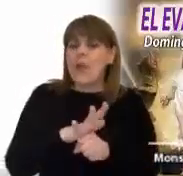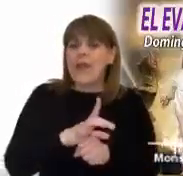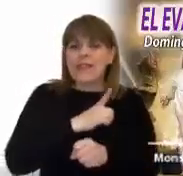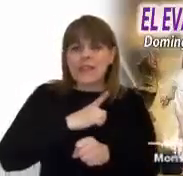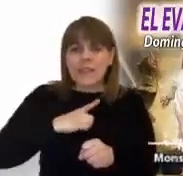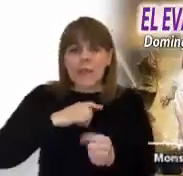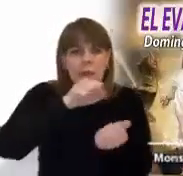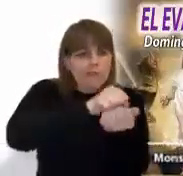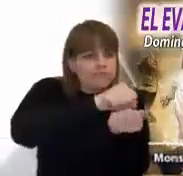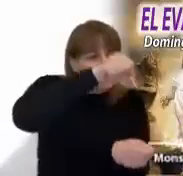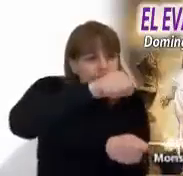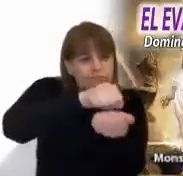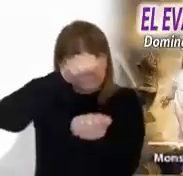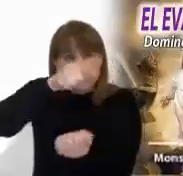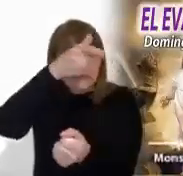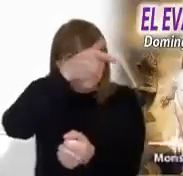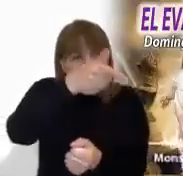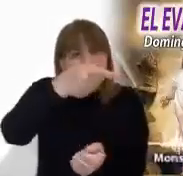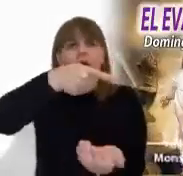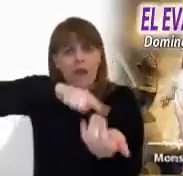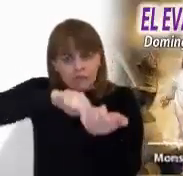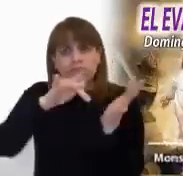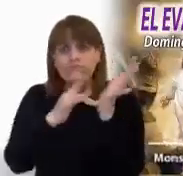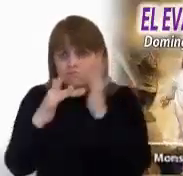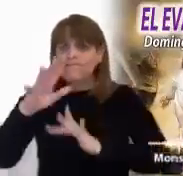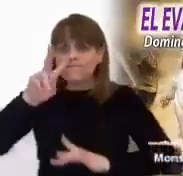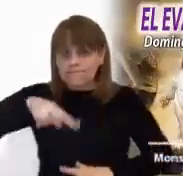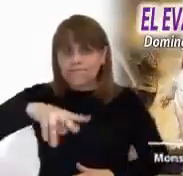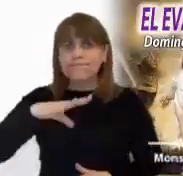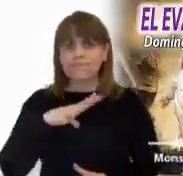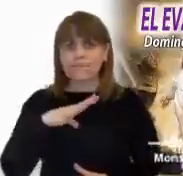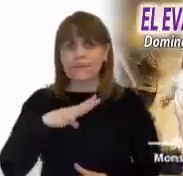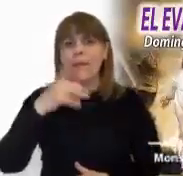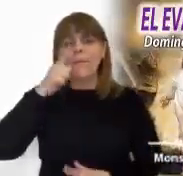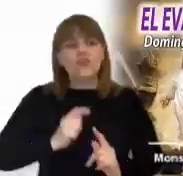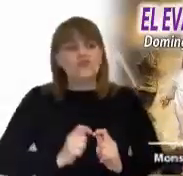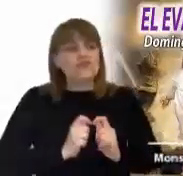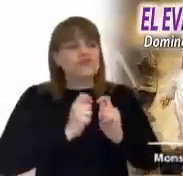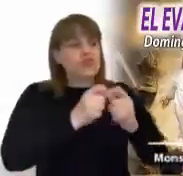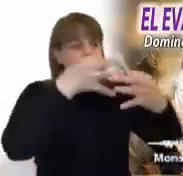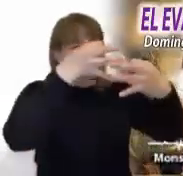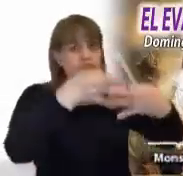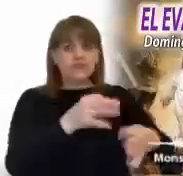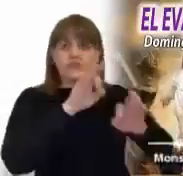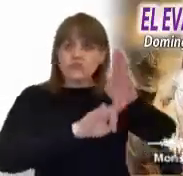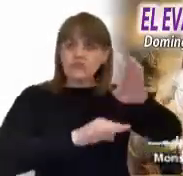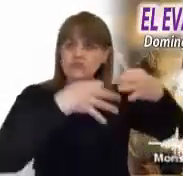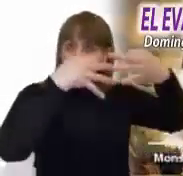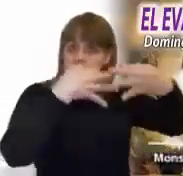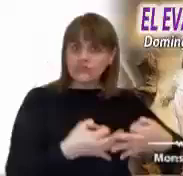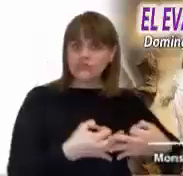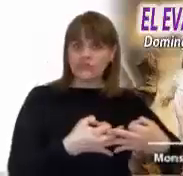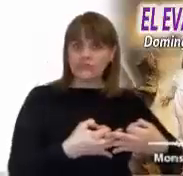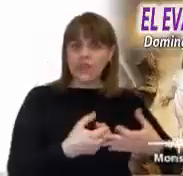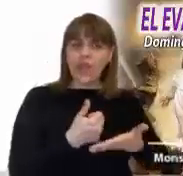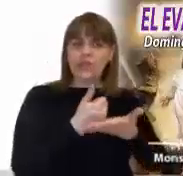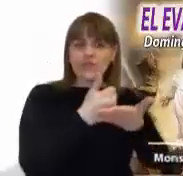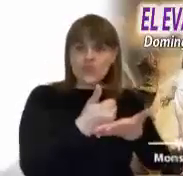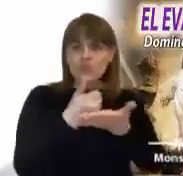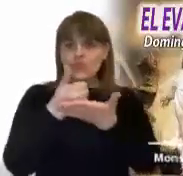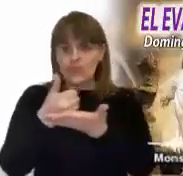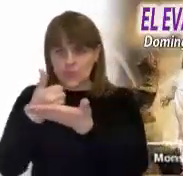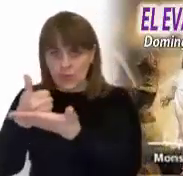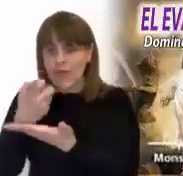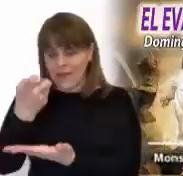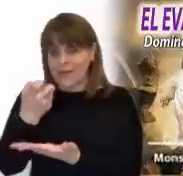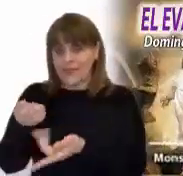rostro de Jesús en cada persona y devolver la verdadera dignidad a cada uno de ellos.